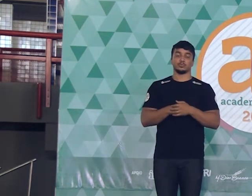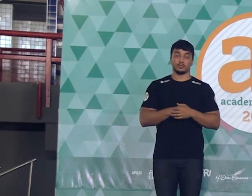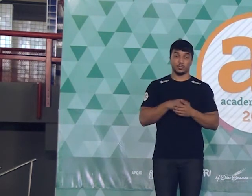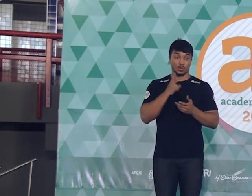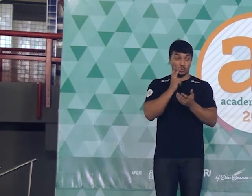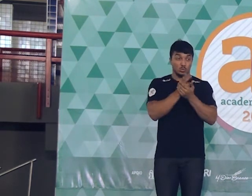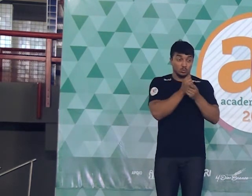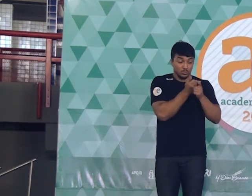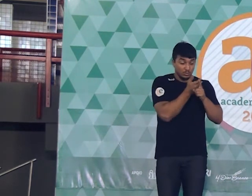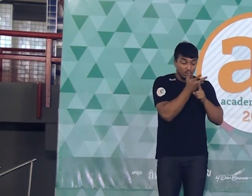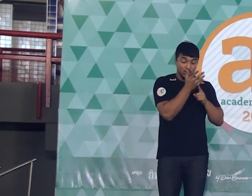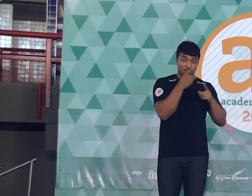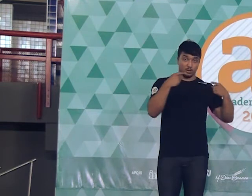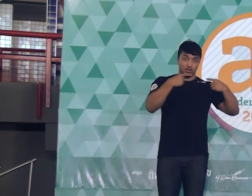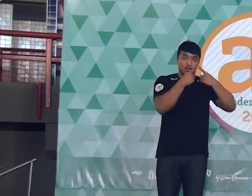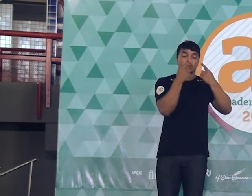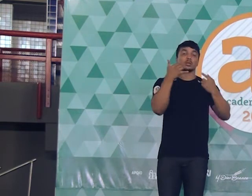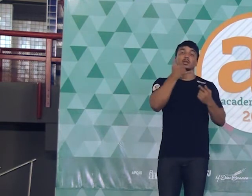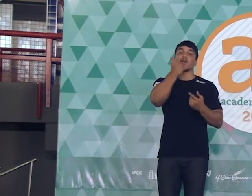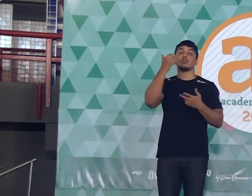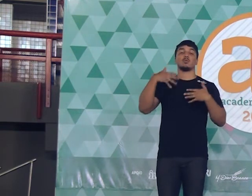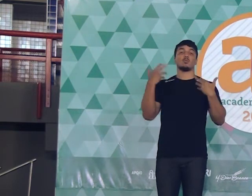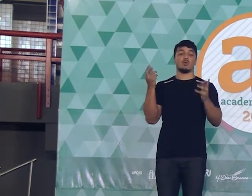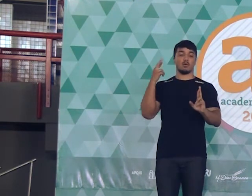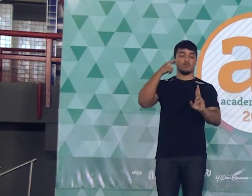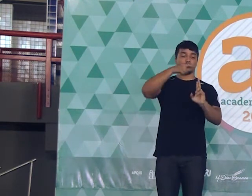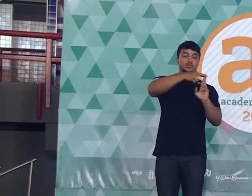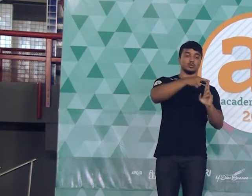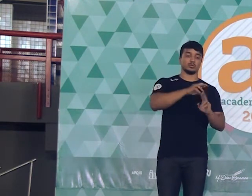vai responder vai depender do referencial adotado.